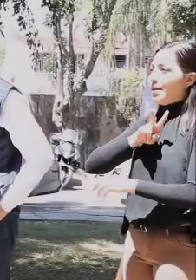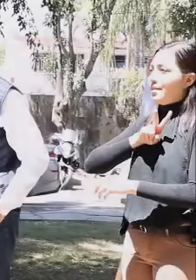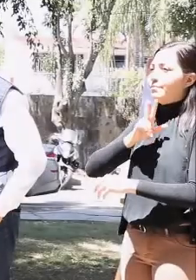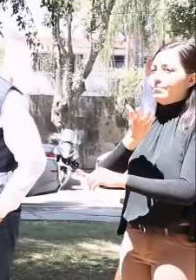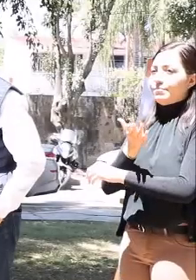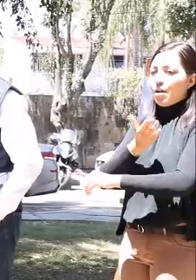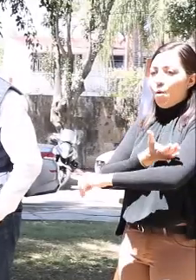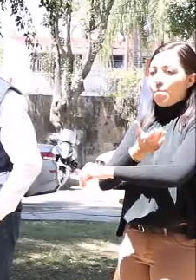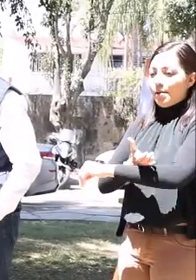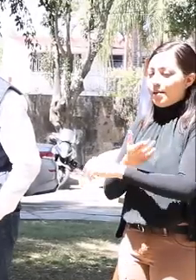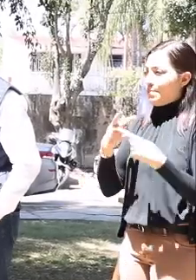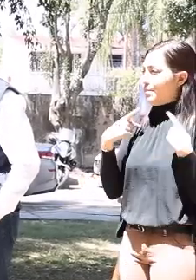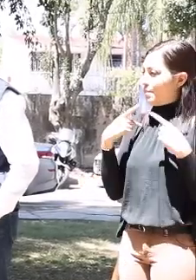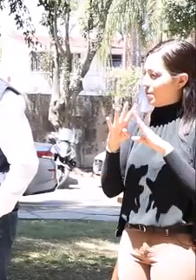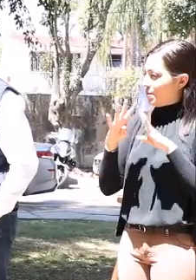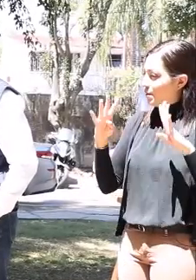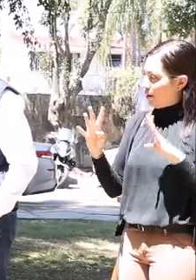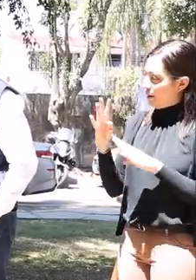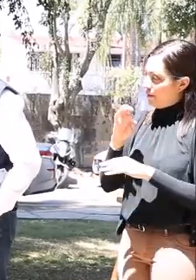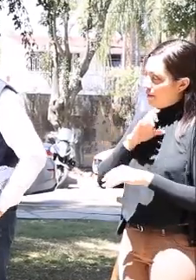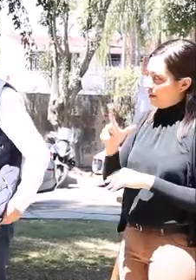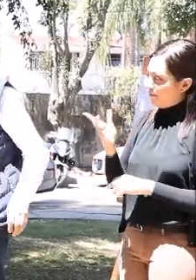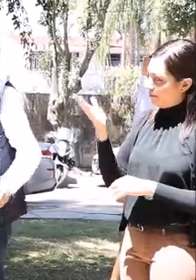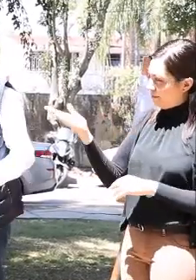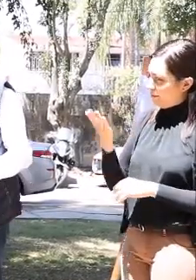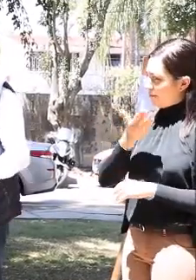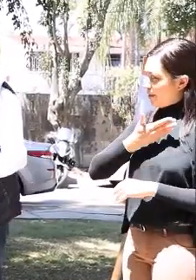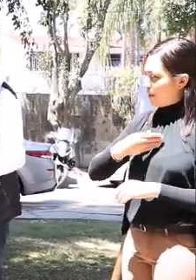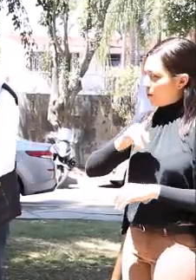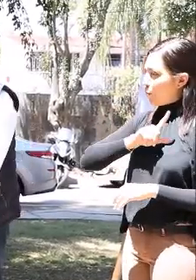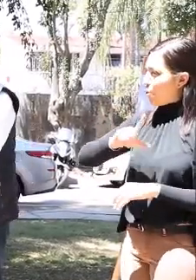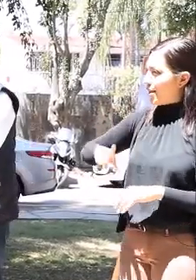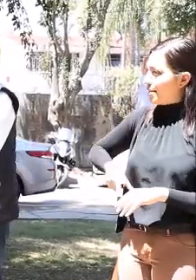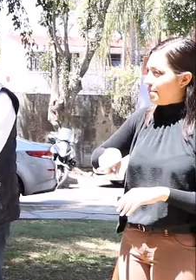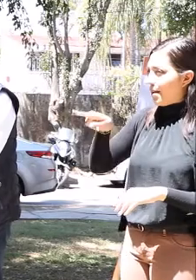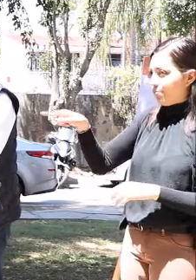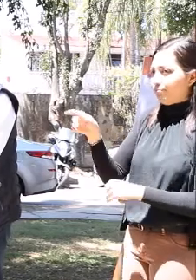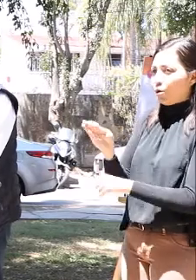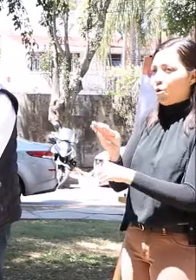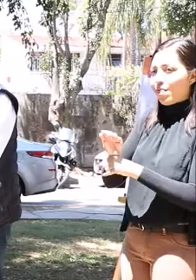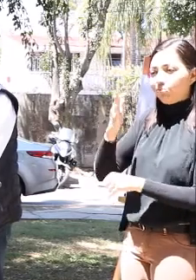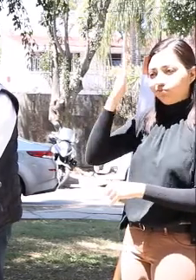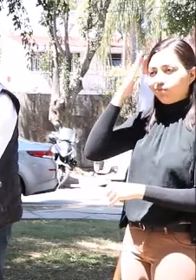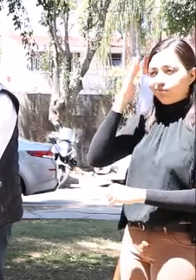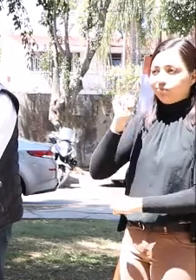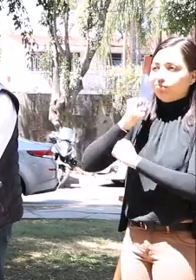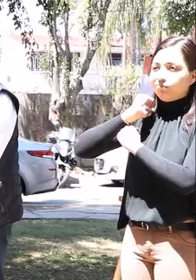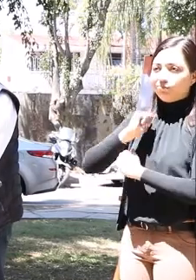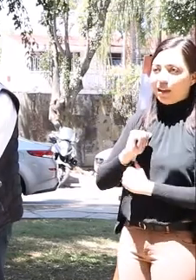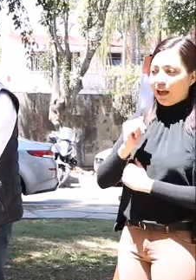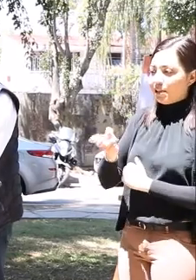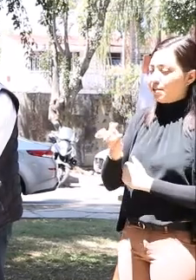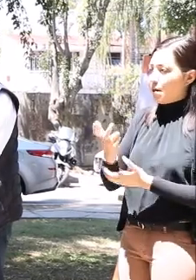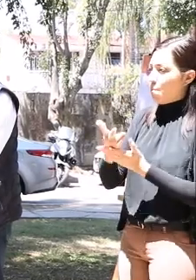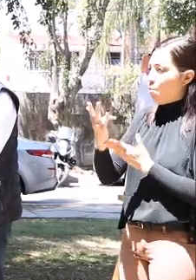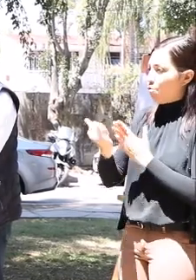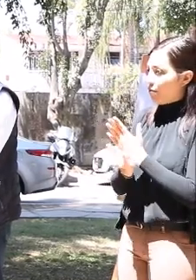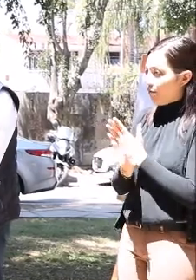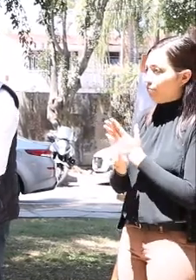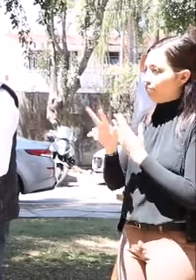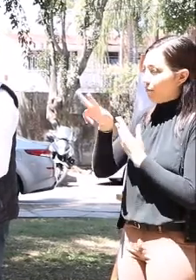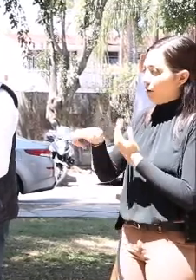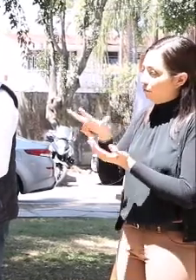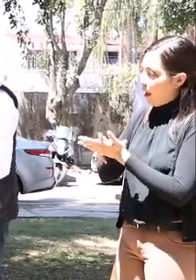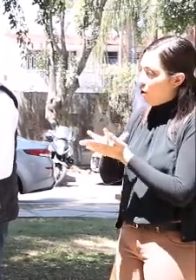quienes me acompañan en el presidium, especialmente al presidente municipal que encabece este proyecto. Le valoro mucho el apoyo que ha